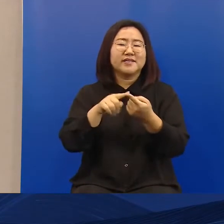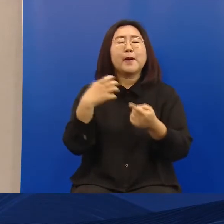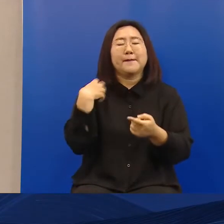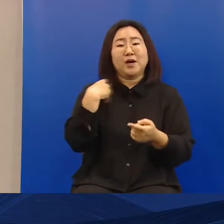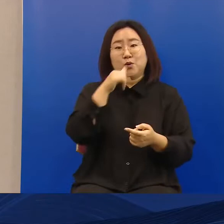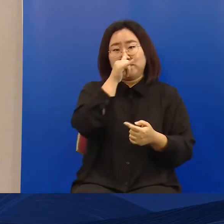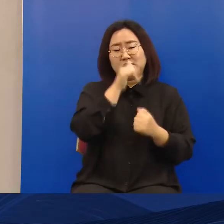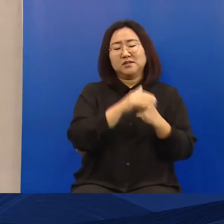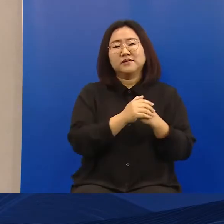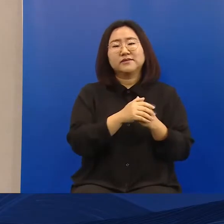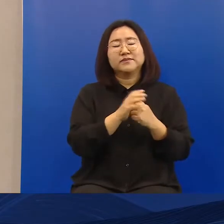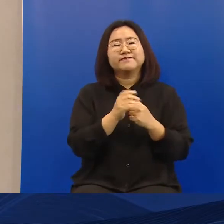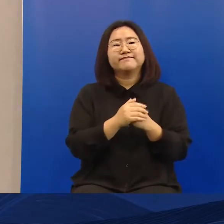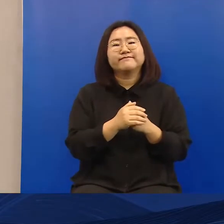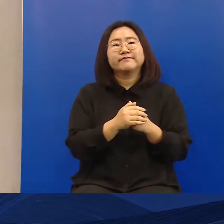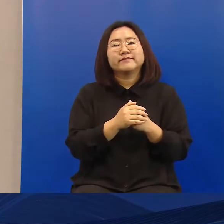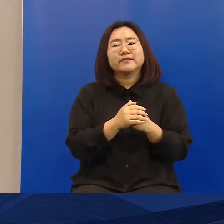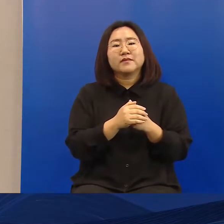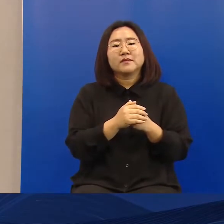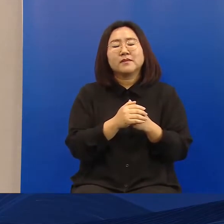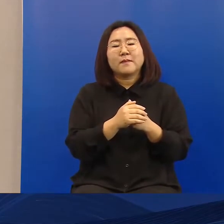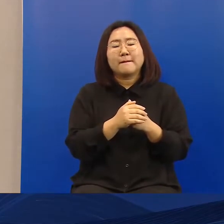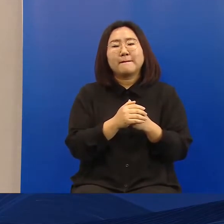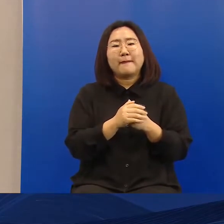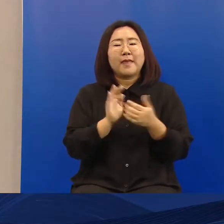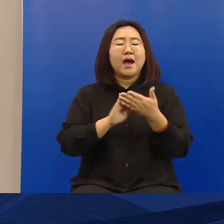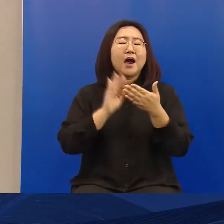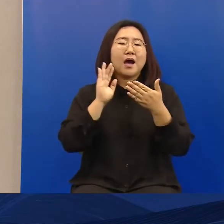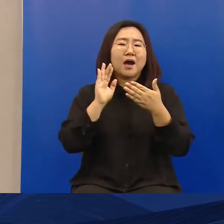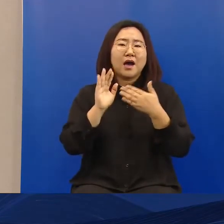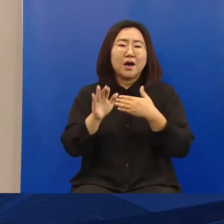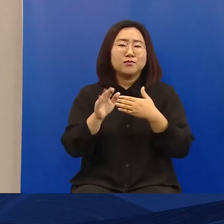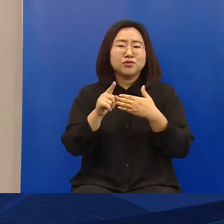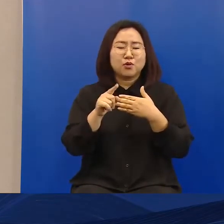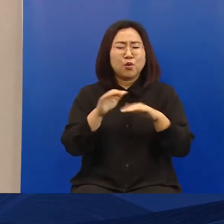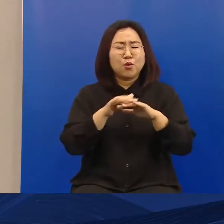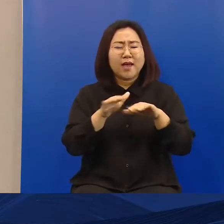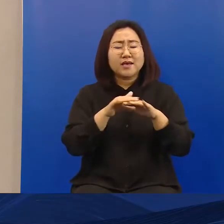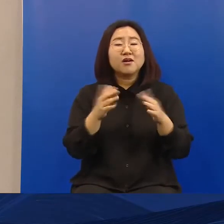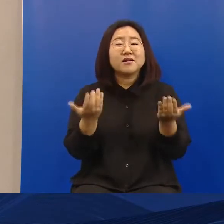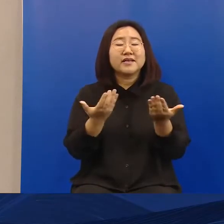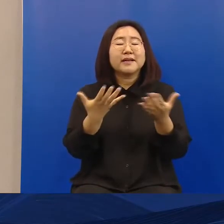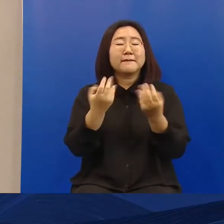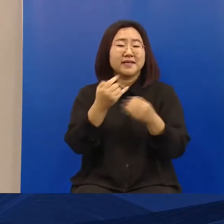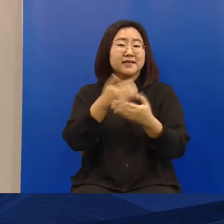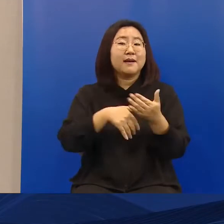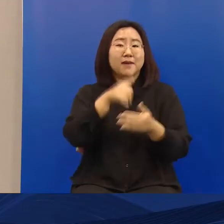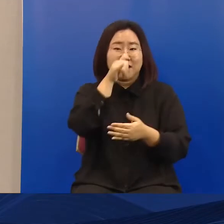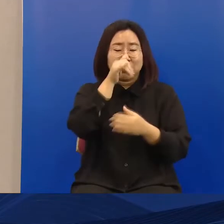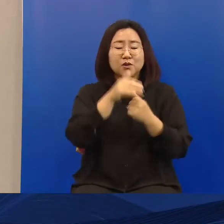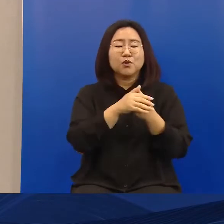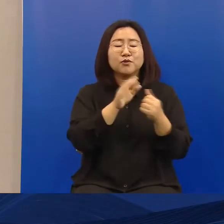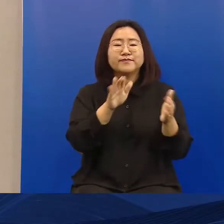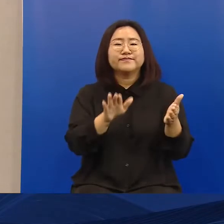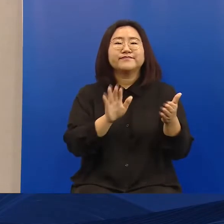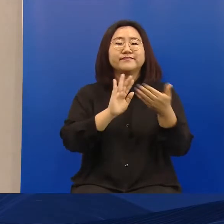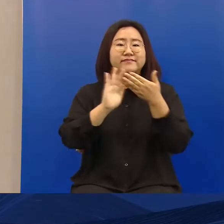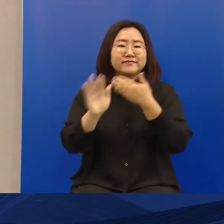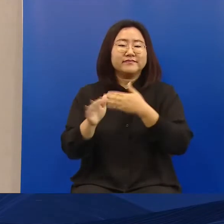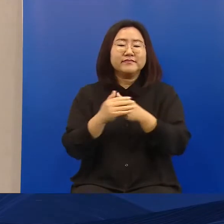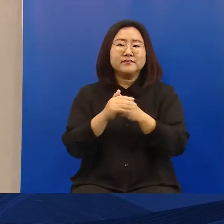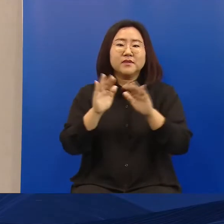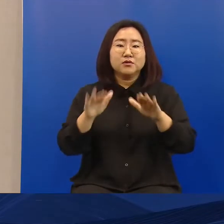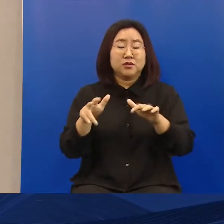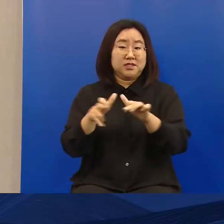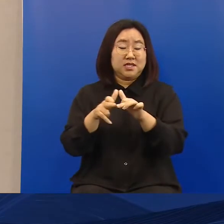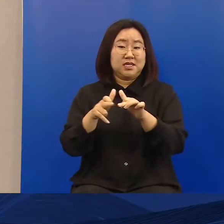그래서 세월호 위원회 간사도 하면서 앞으로 그 문제도 좀 풀어야 되겠고요. 그래서 그 연장선상에서